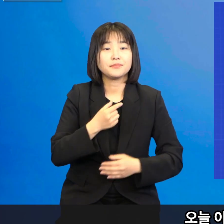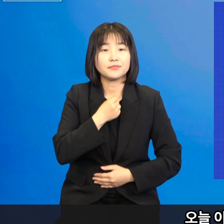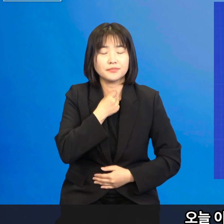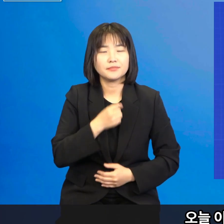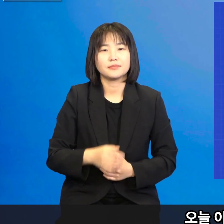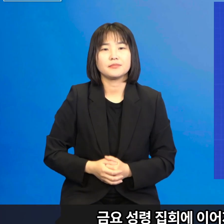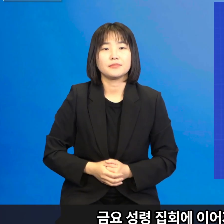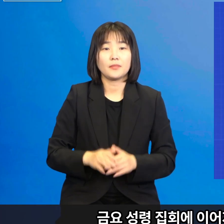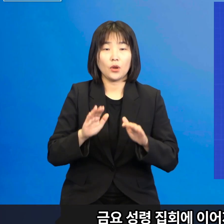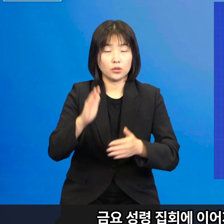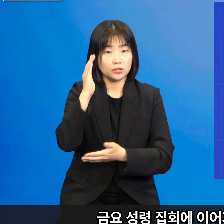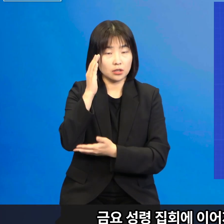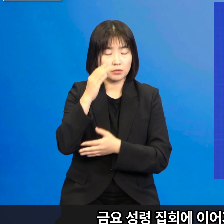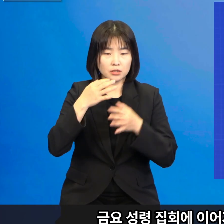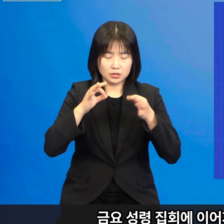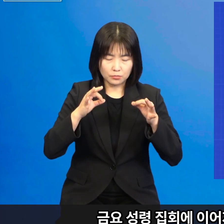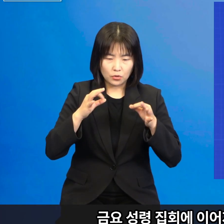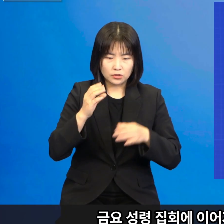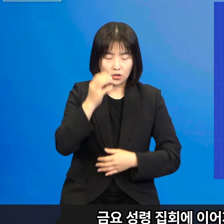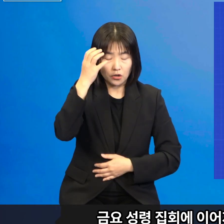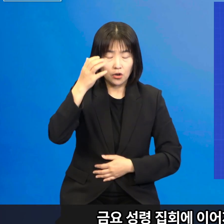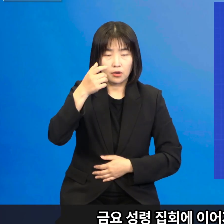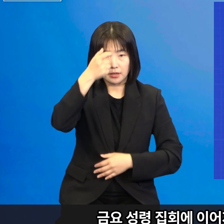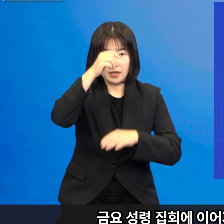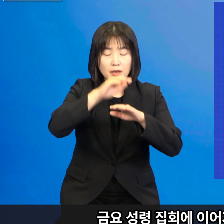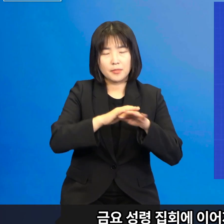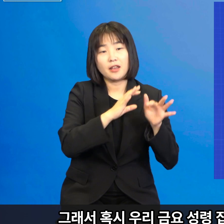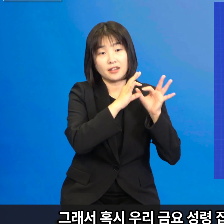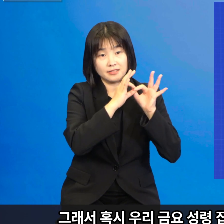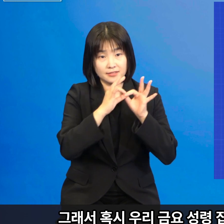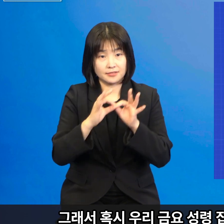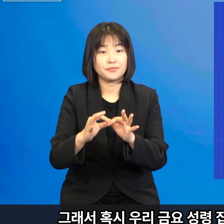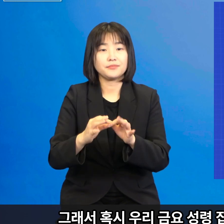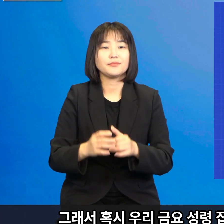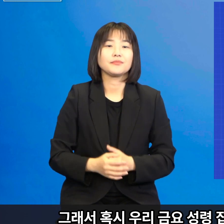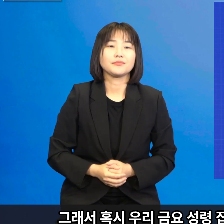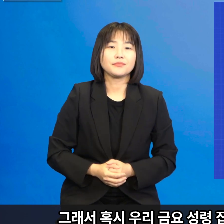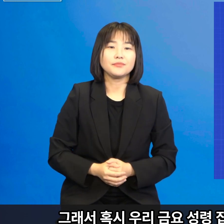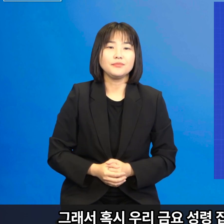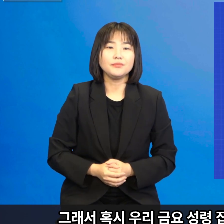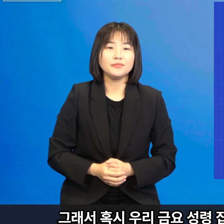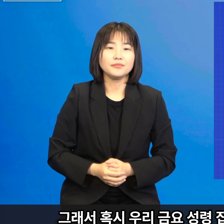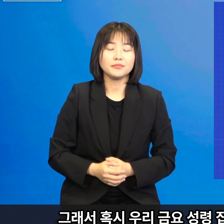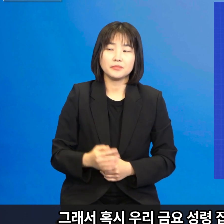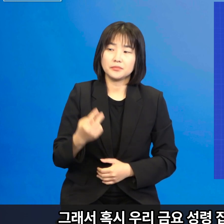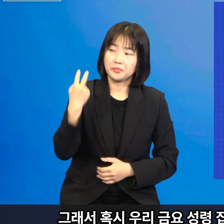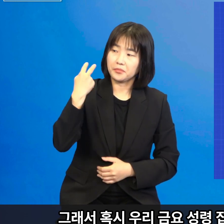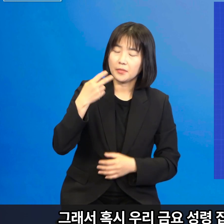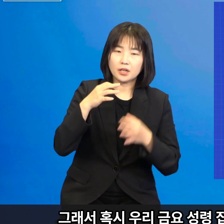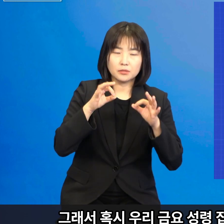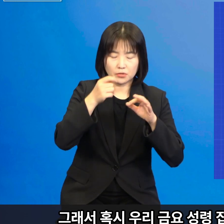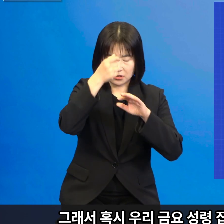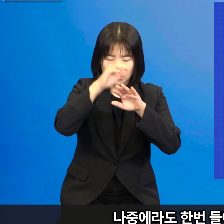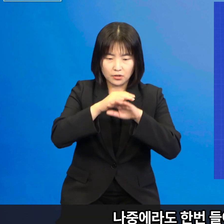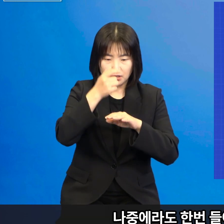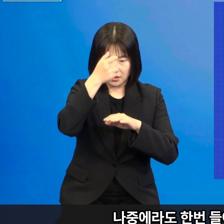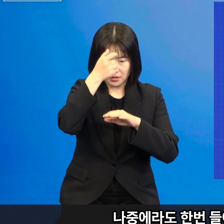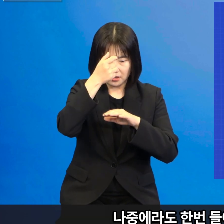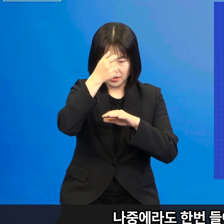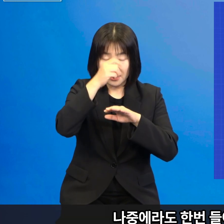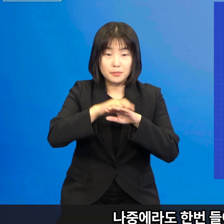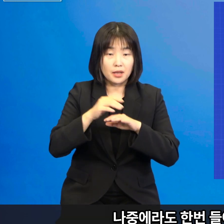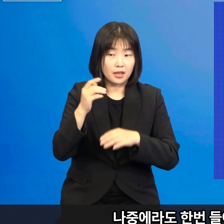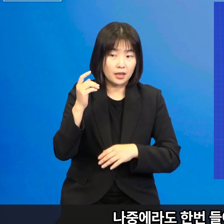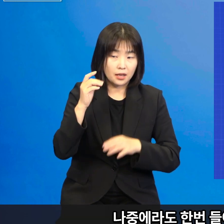자, 오늘 이 말씀은 금요 성령 집회에 이어지는 말씀이 되겠습니다. 그래서 혹시 우리 금요 성령 집회 말씀을 듣지 못하신 분들은